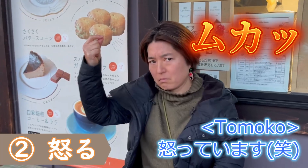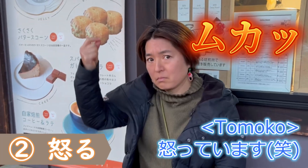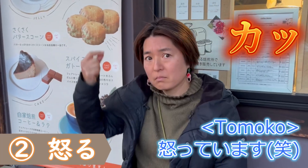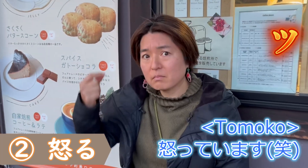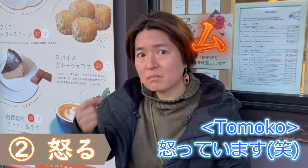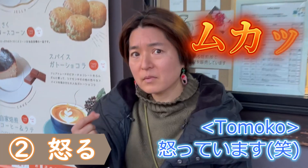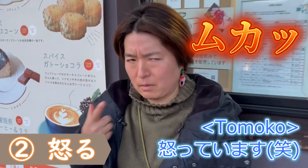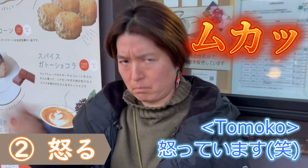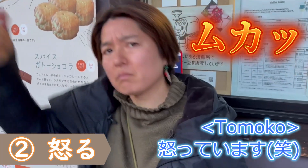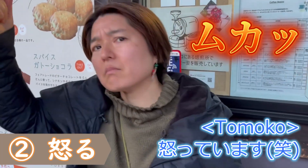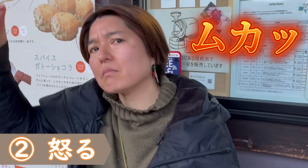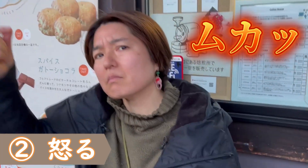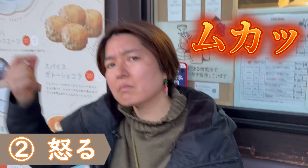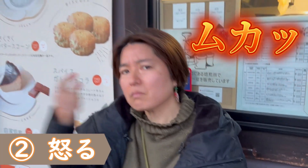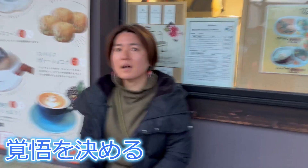ってます。